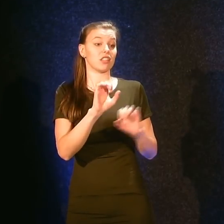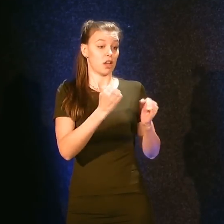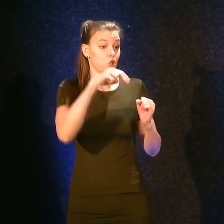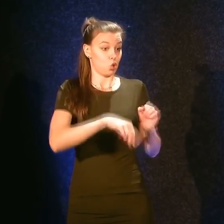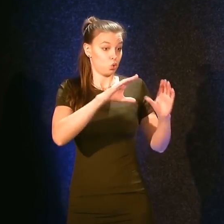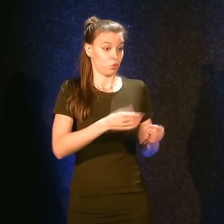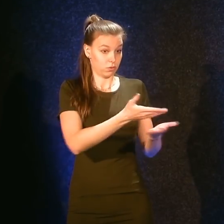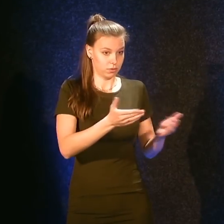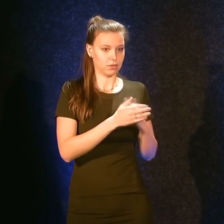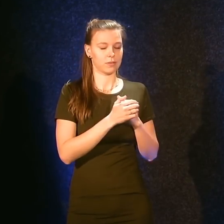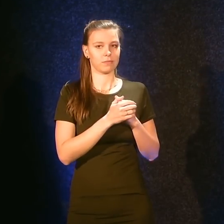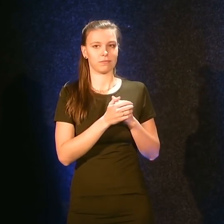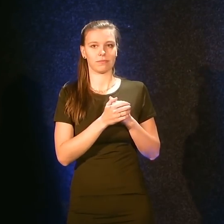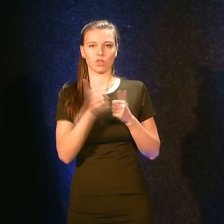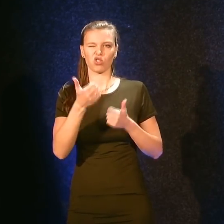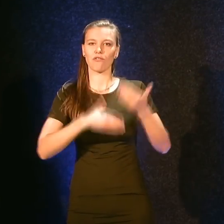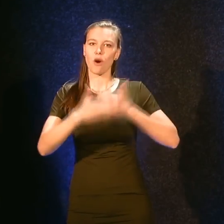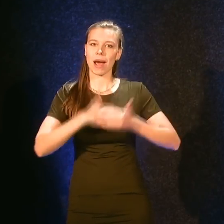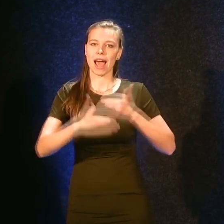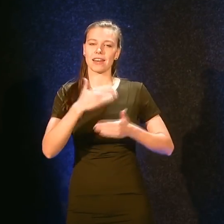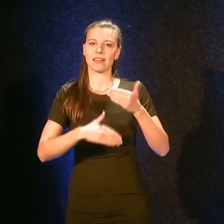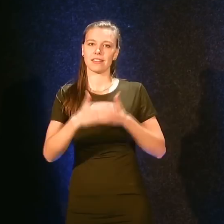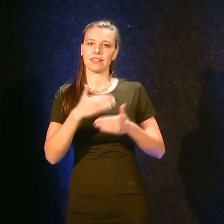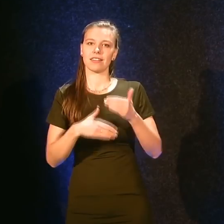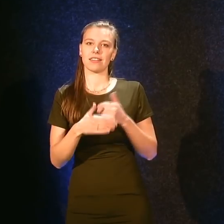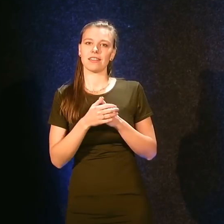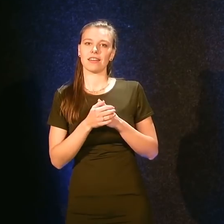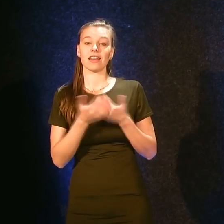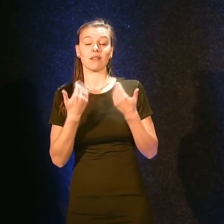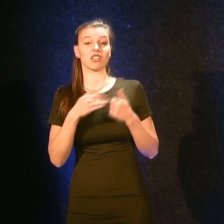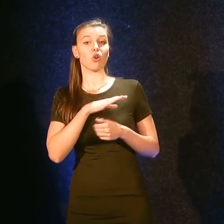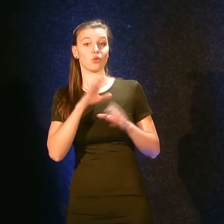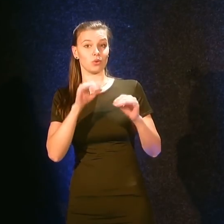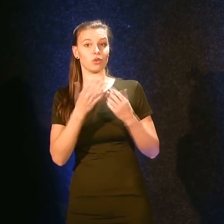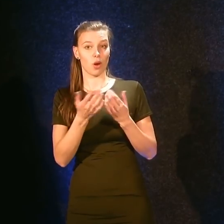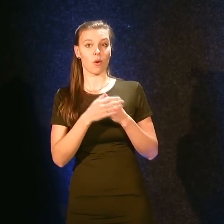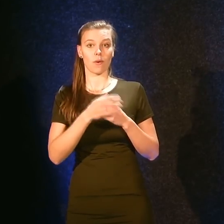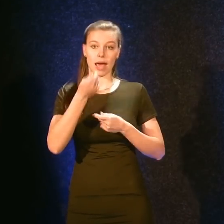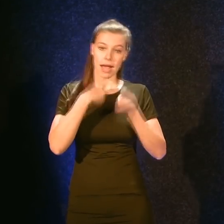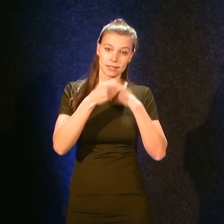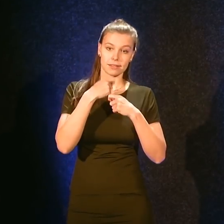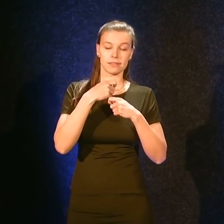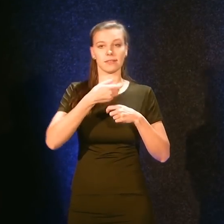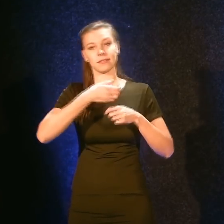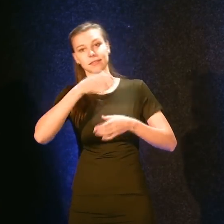doen. Bereid je voor. En dat doen de mensen dan ook. Ze eten, ze drinken.